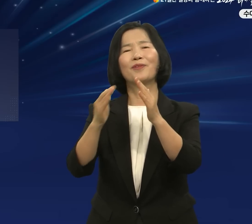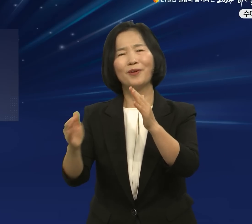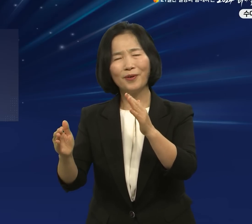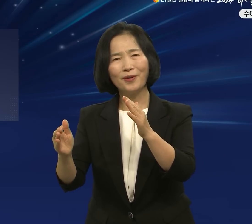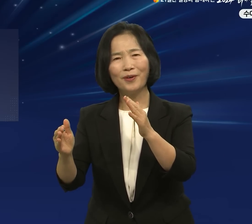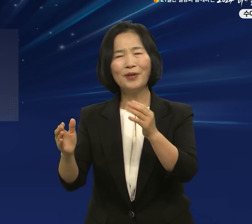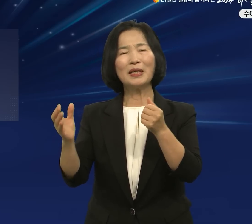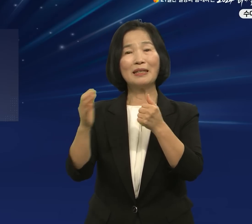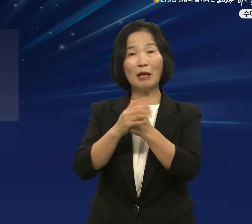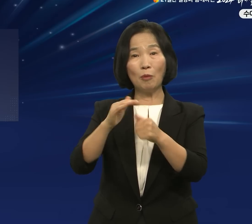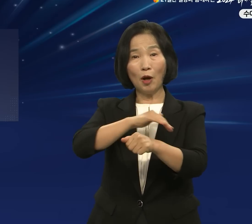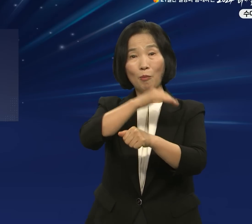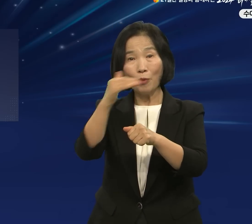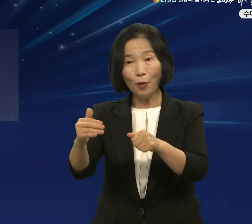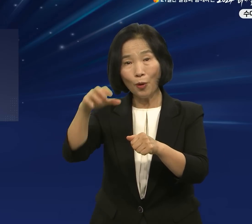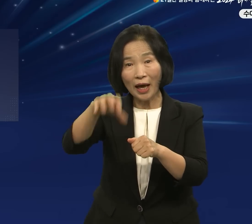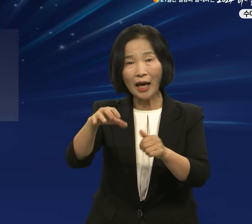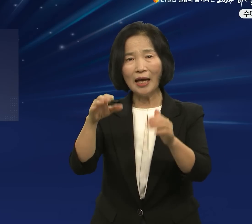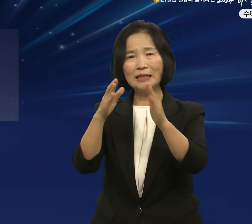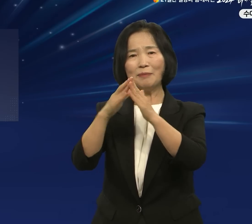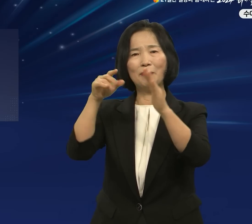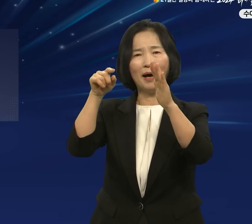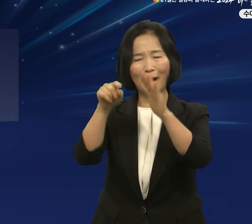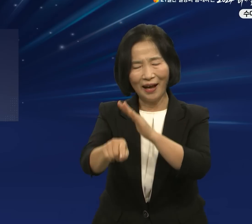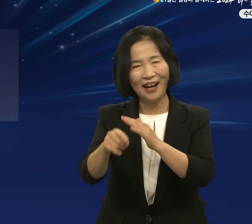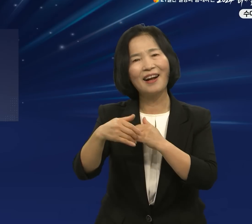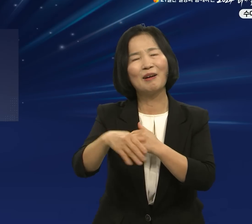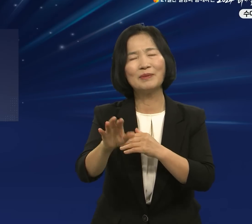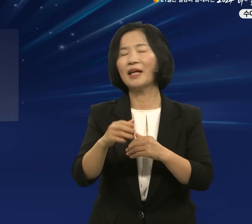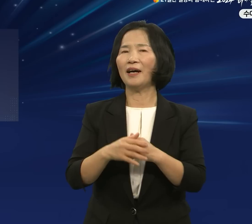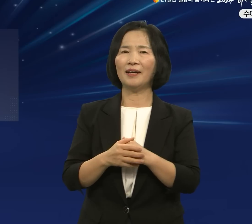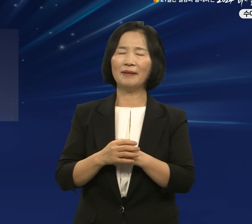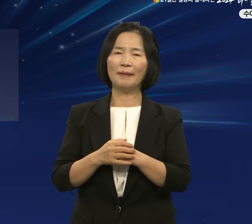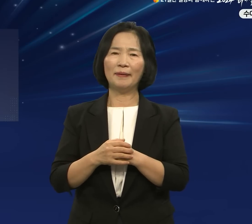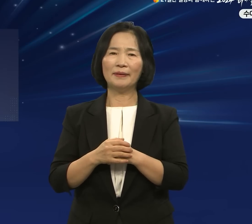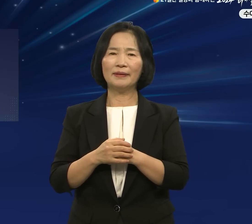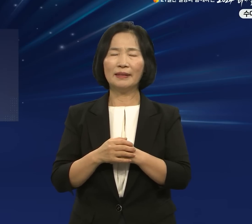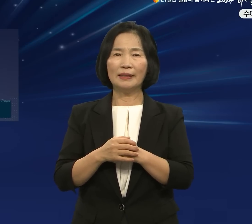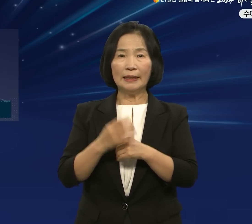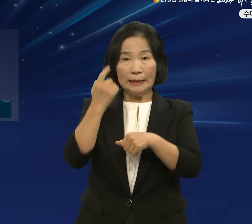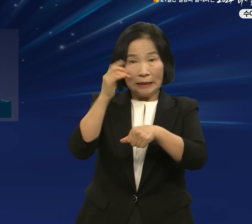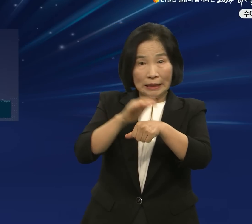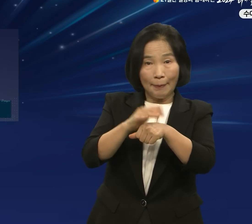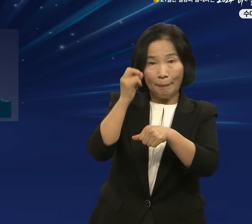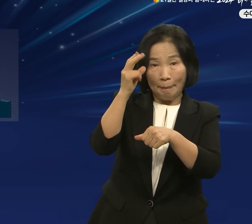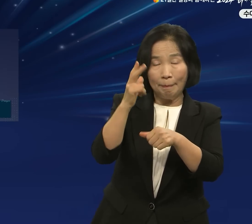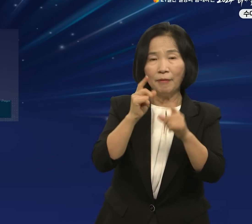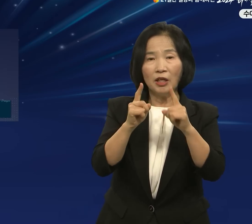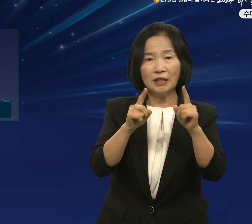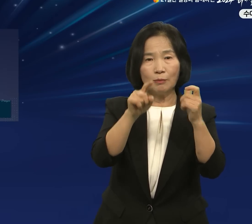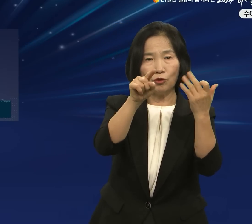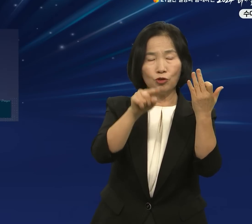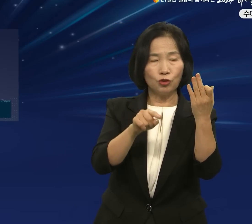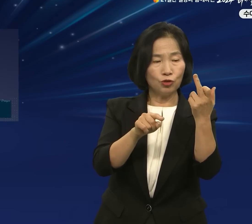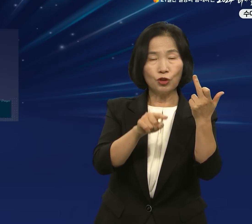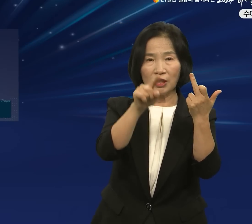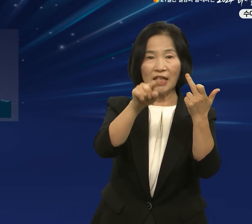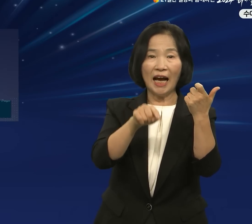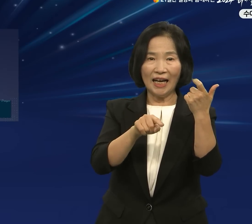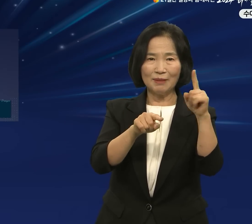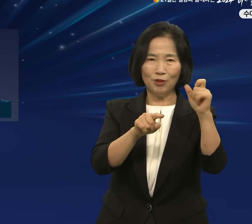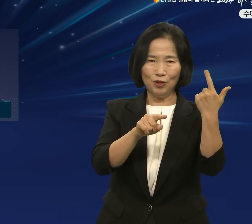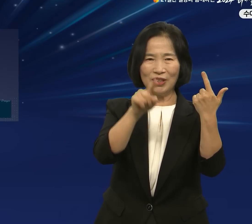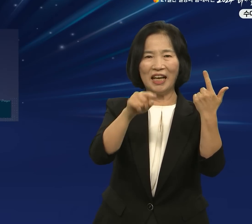신방을 하고 있습니다. 잠언 16장 9절 말씀이 사람이 마음으로 자기의